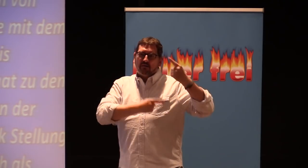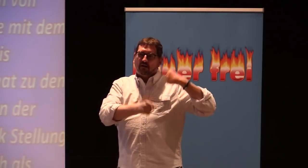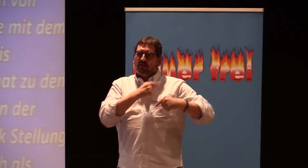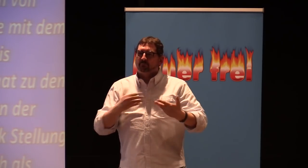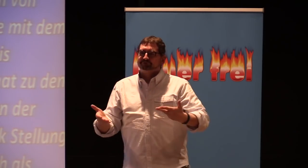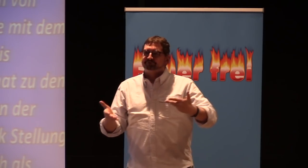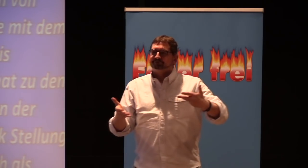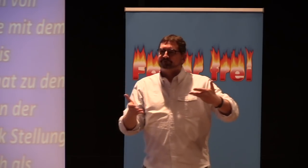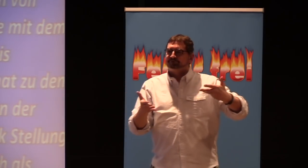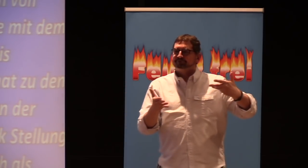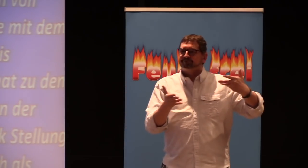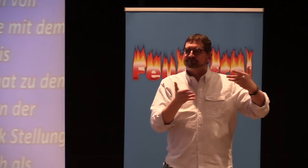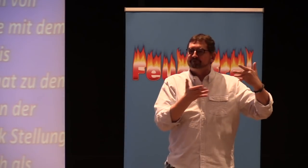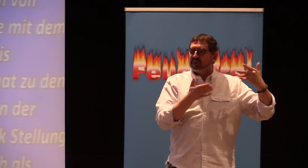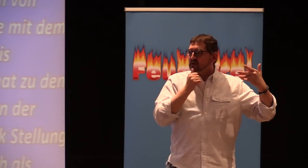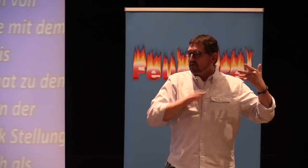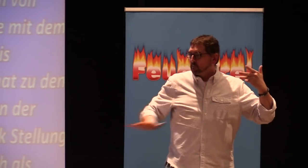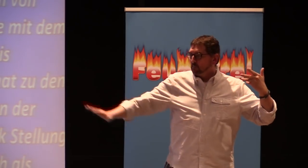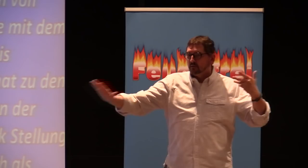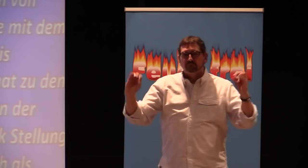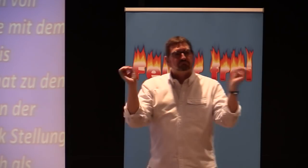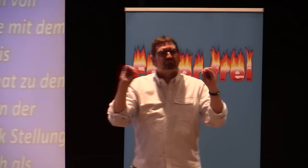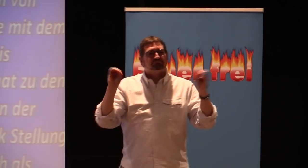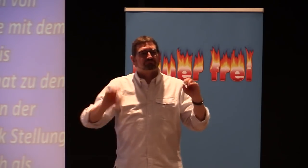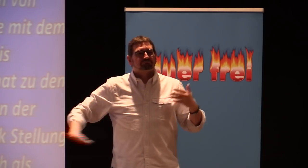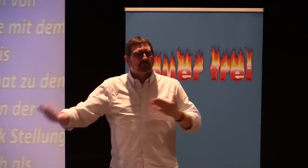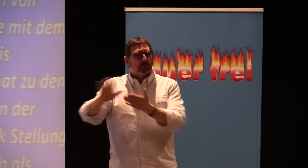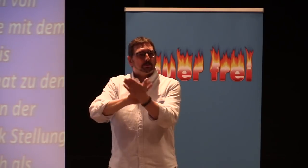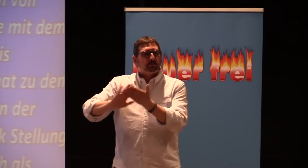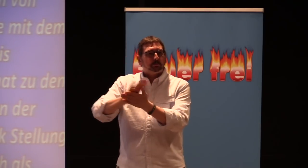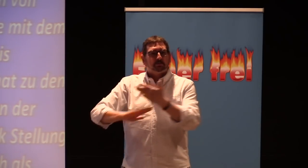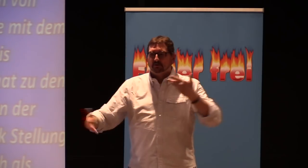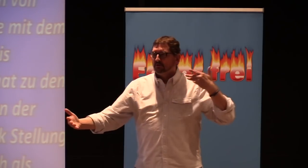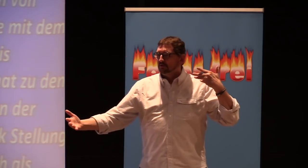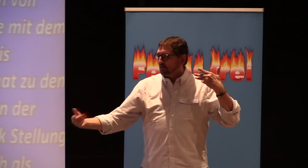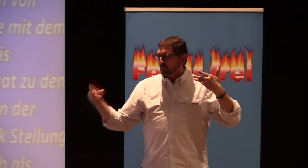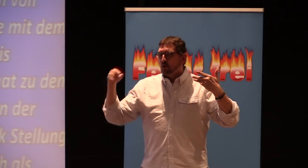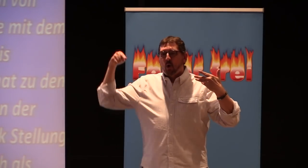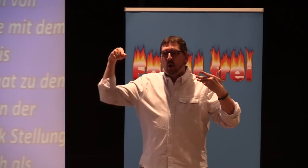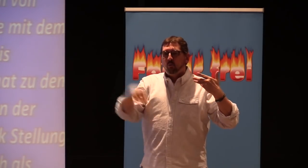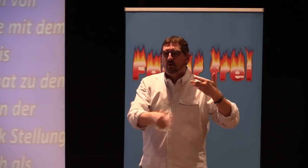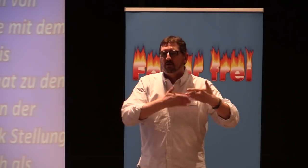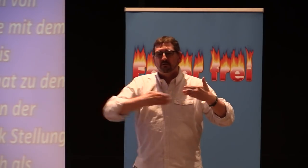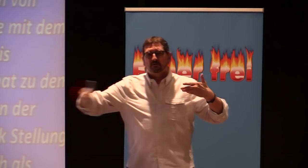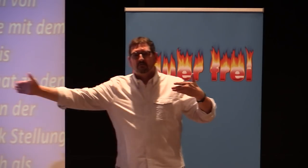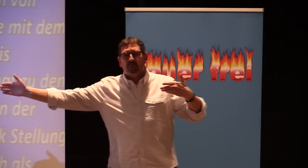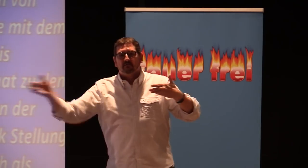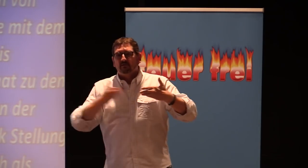100%ige Untertitel, die sind ja noch gar nicht erreicht. Aber was machen wir, wenn die Vereine und Verbände aussterben? Was ist mit der Jugend heutzutage,